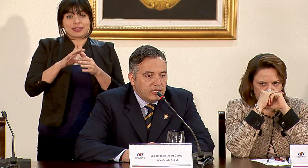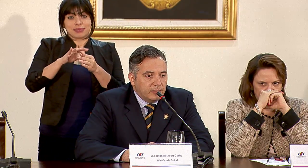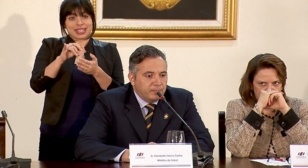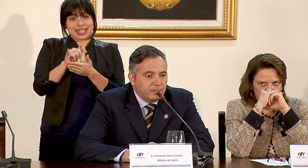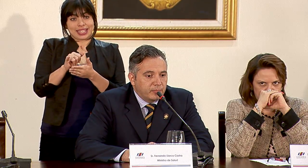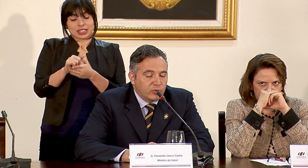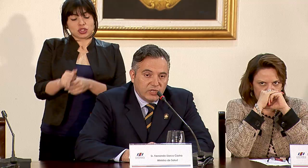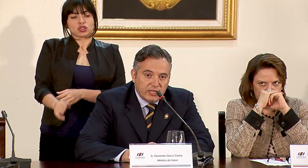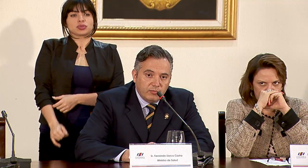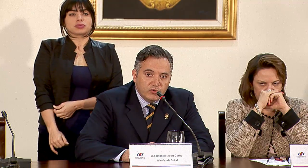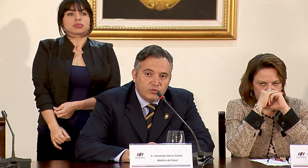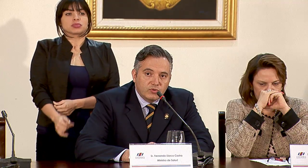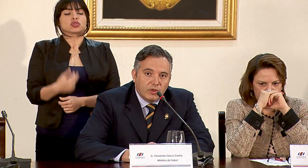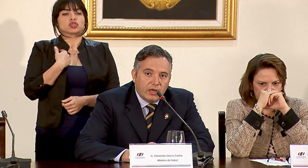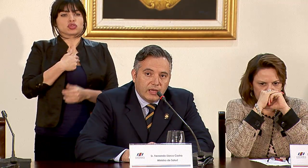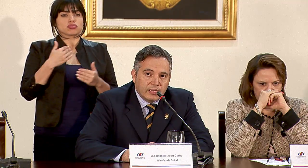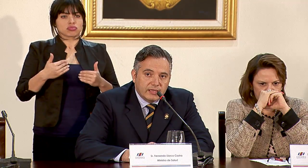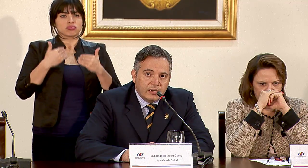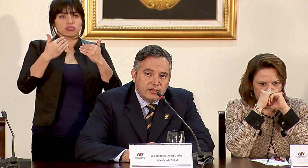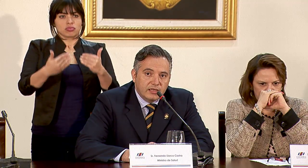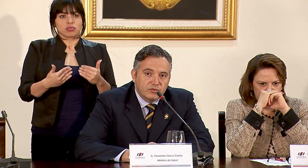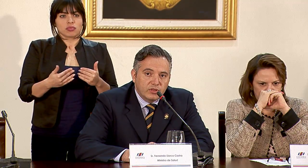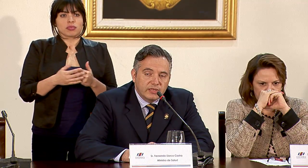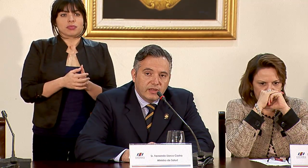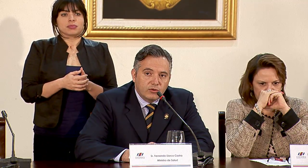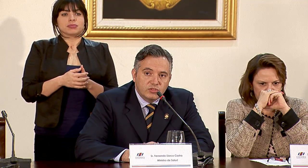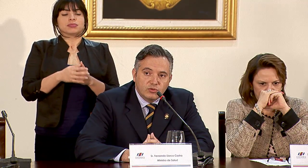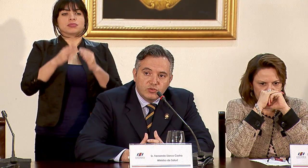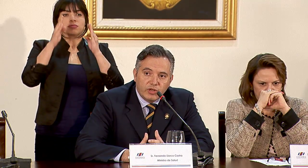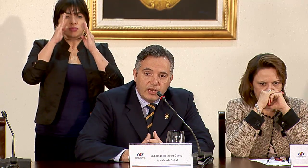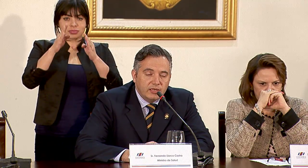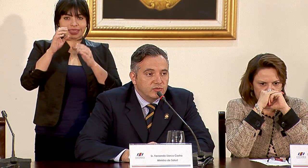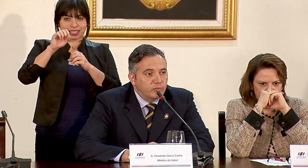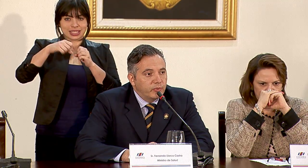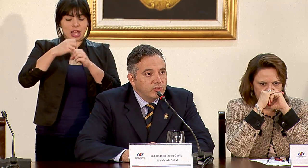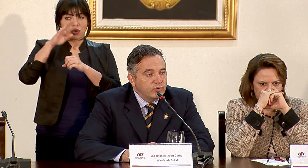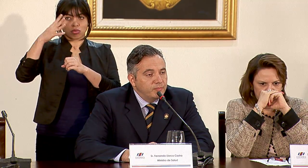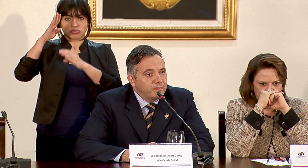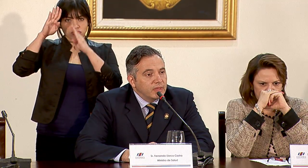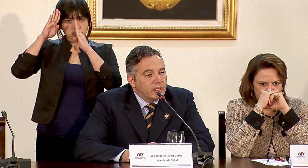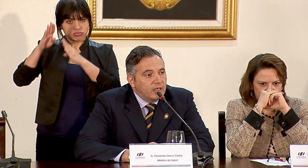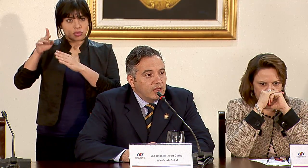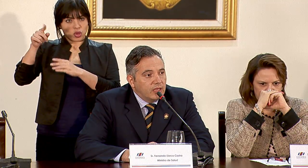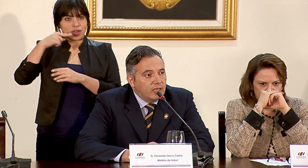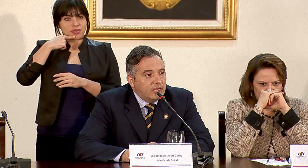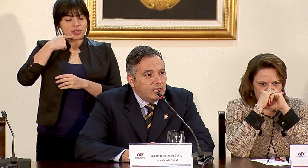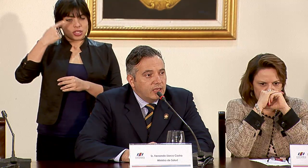procedimos a acatar la indicación de la Sala Constitucional, en su momento.